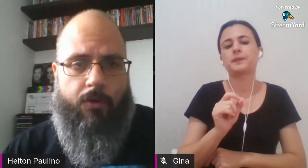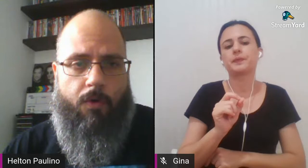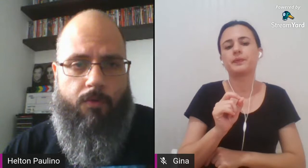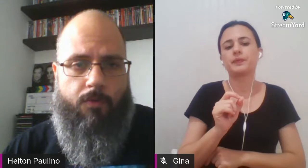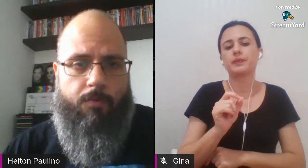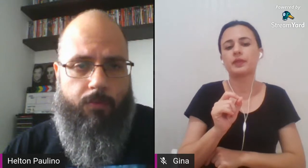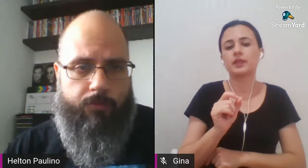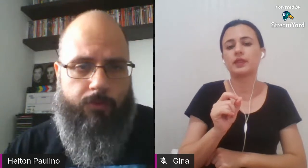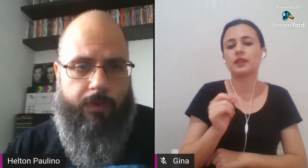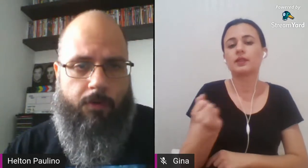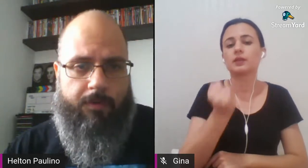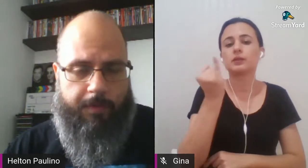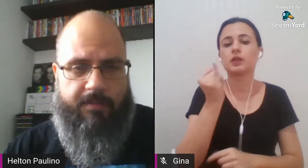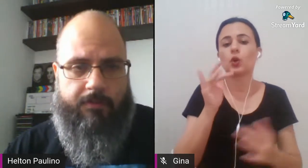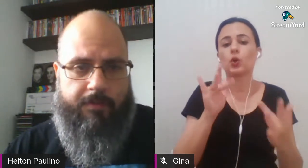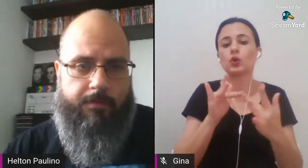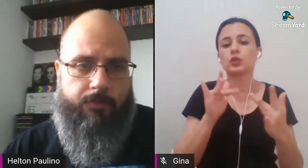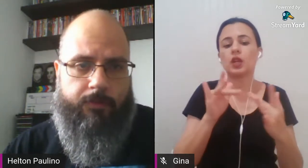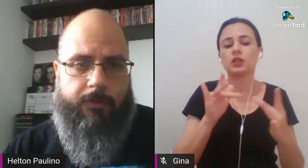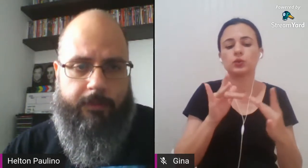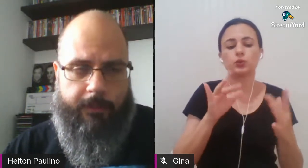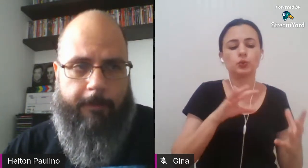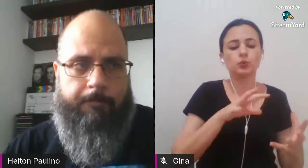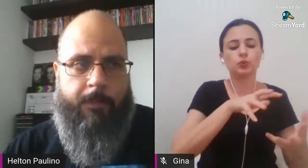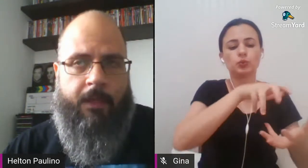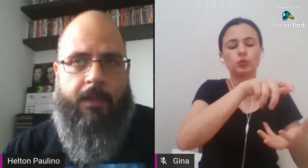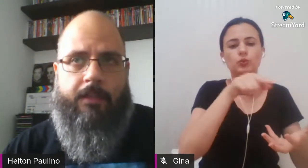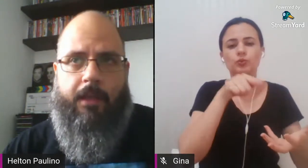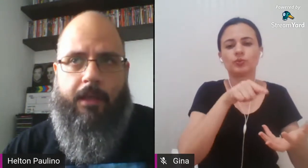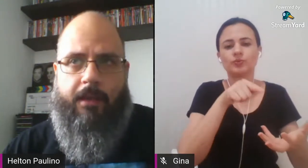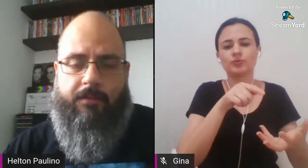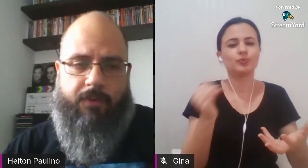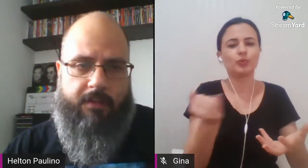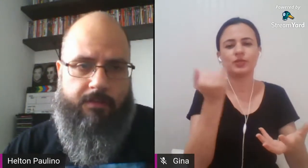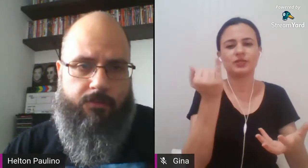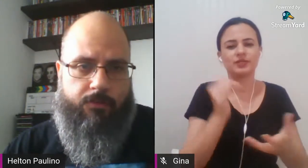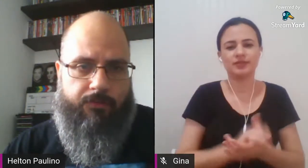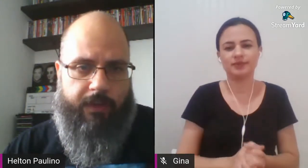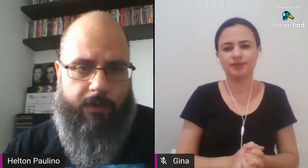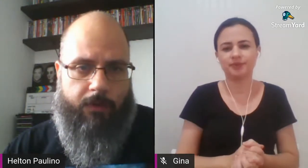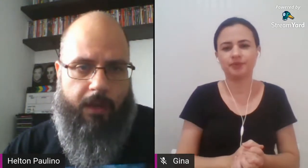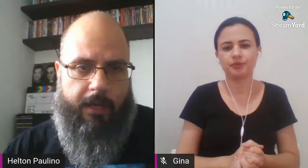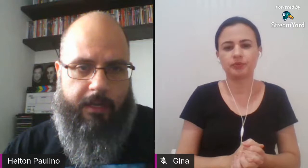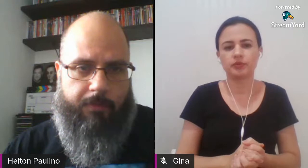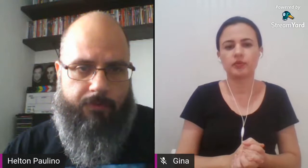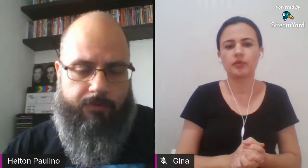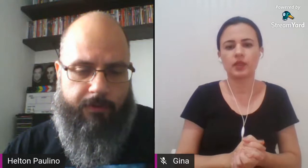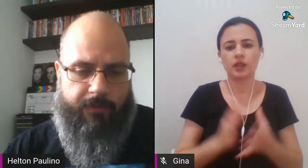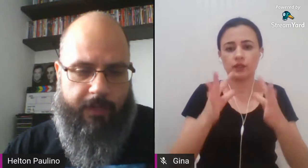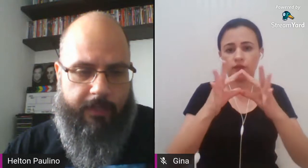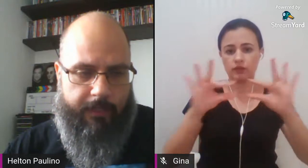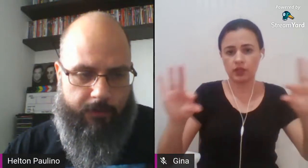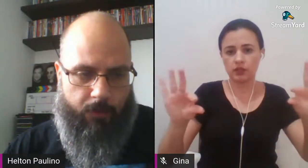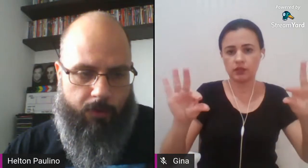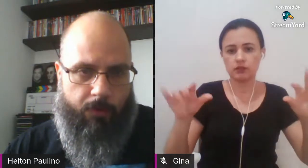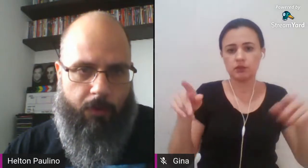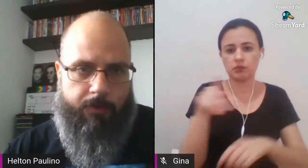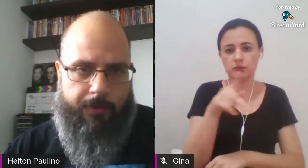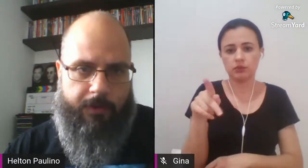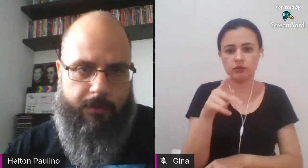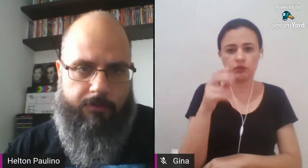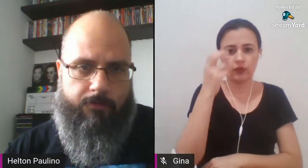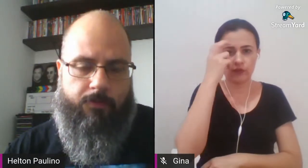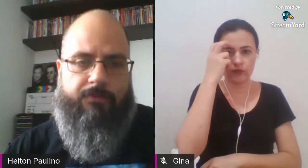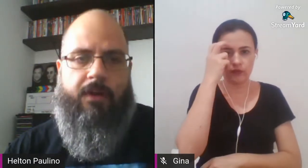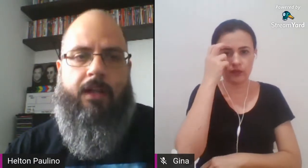contato com o mundo e com a expressão desse mundo, né? Tem essa frase do Ferreira Goulart, que a professora Fernanda colocou